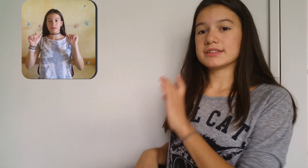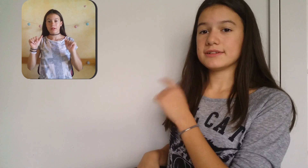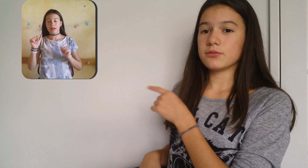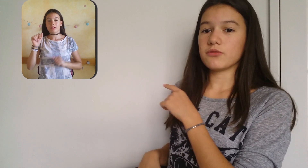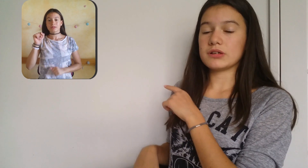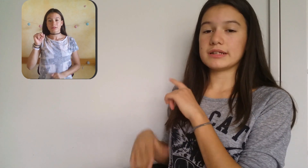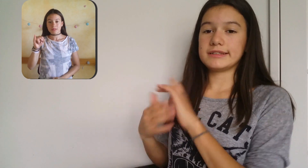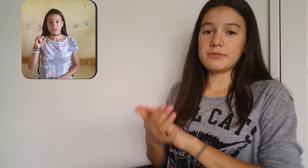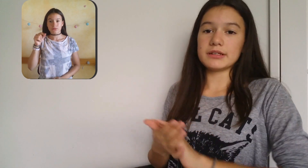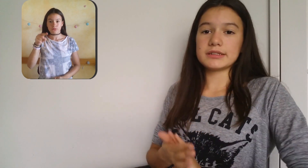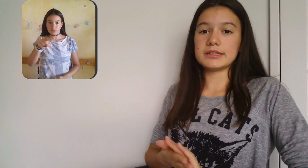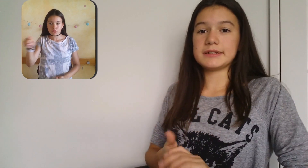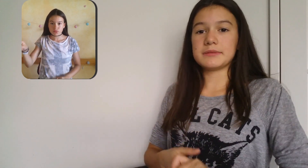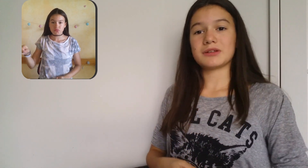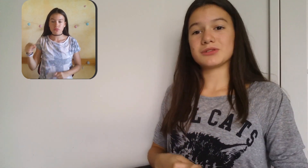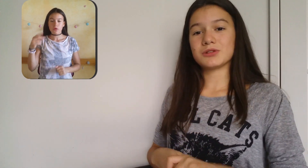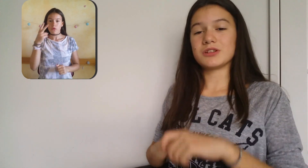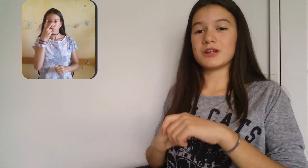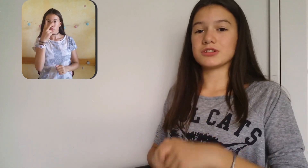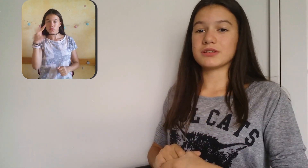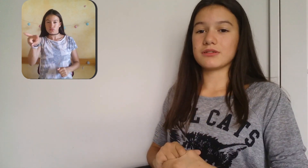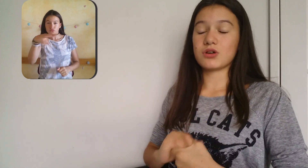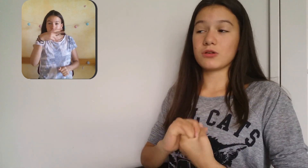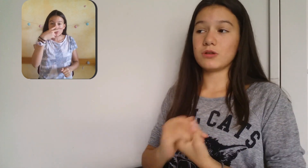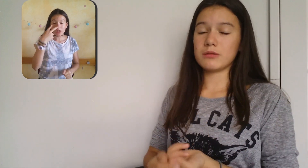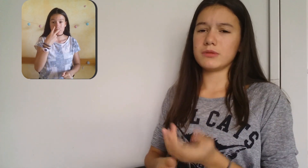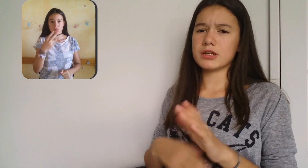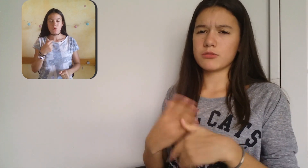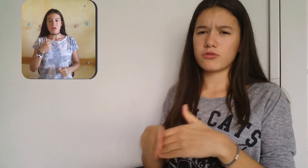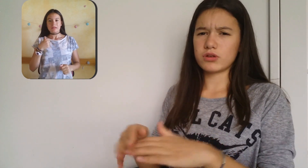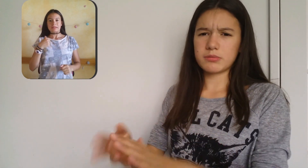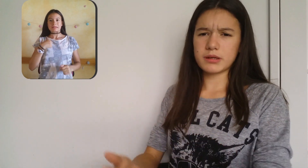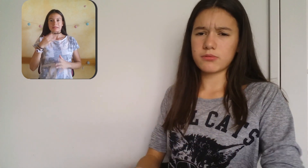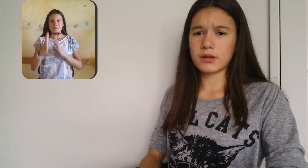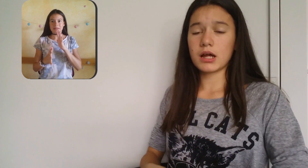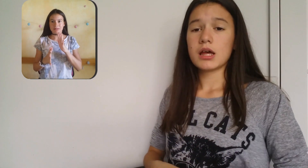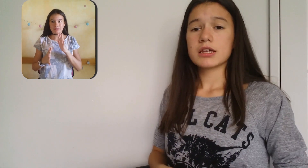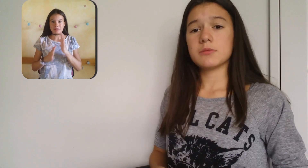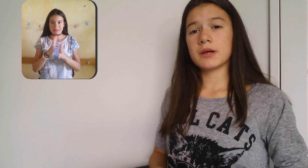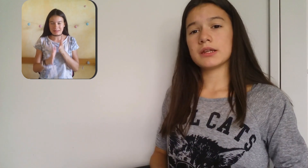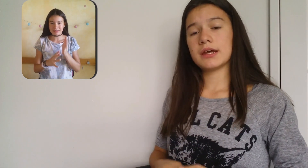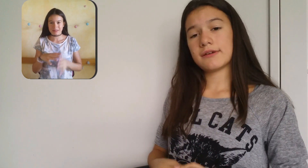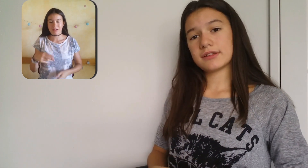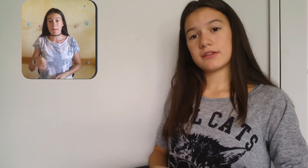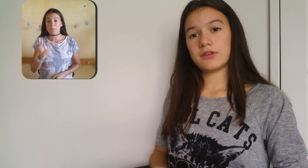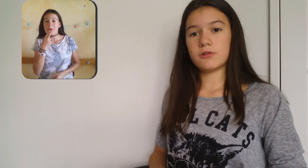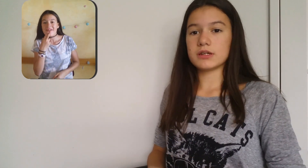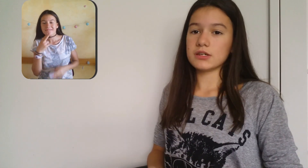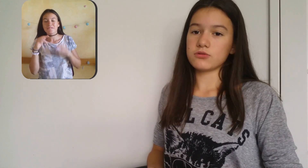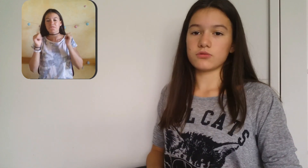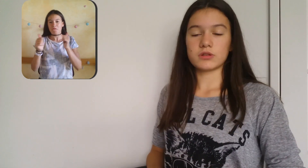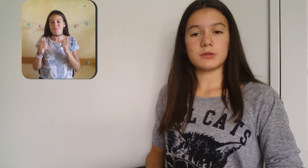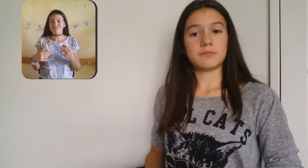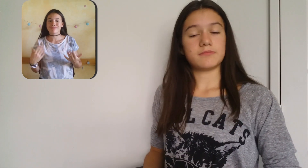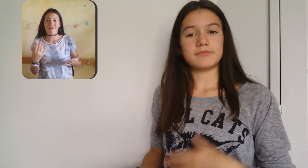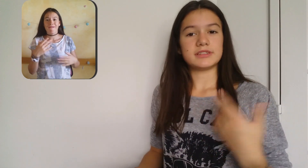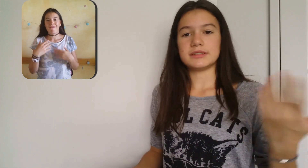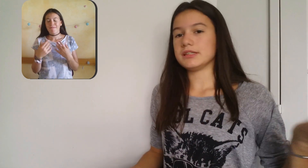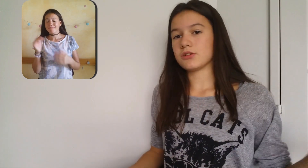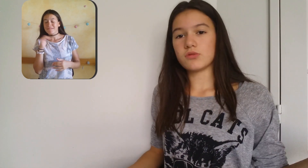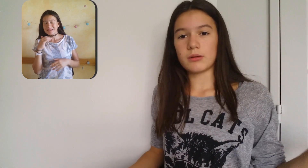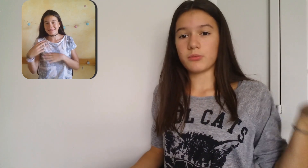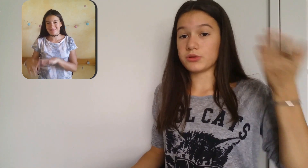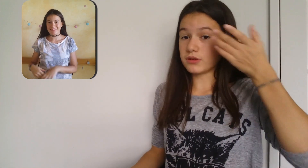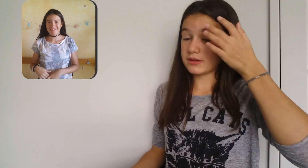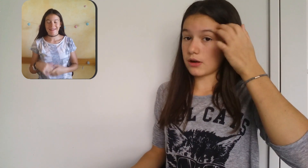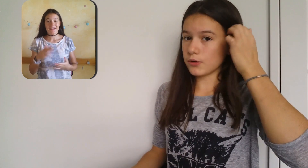Donc là, si vous me voyez si bien signer, c'est parce que j'ai eu la chance d'avoir une amie, comme je vais vous l'expliquer plus tard, qui m'a aidé à faire cette vidéo et qui est sourde, donc qui s'est